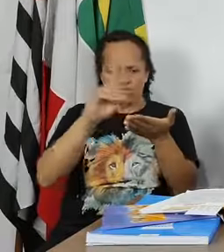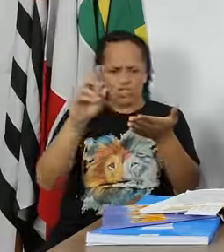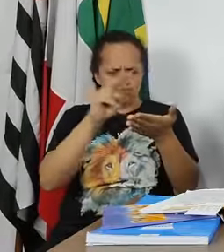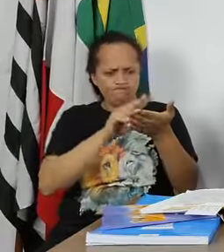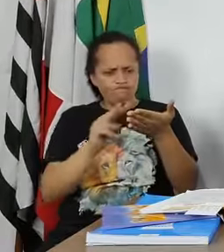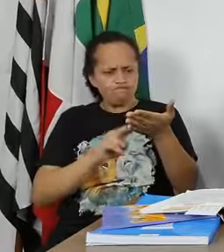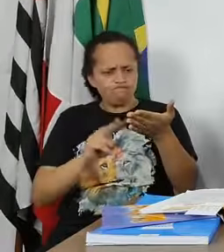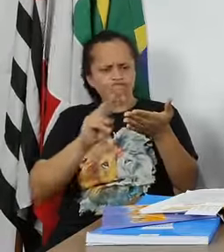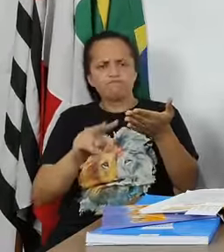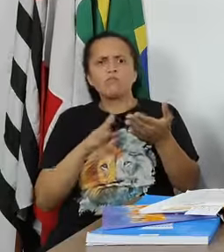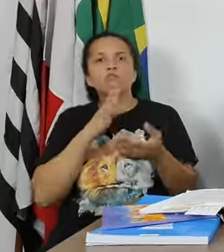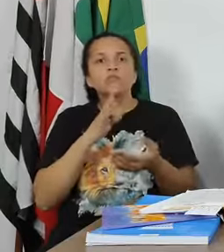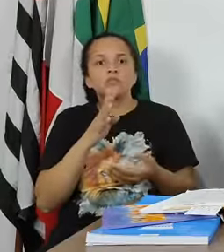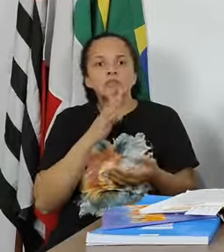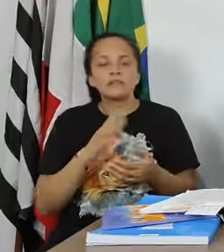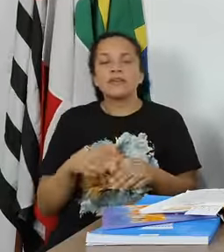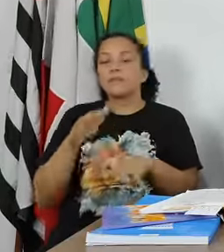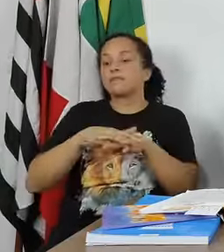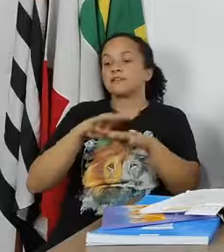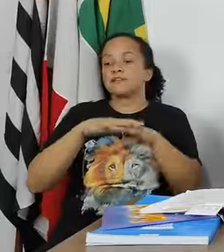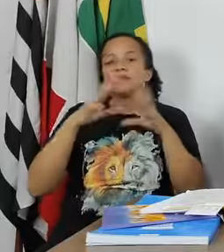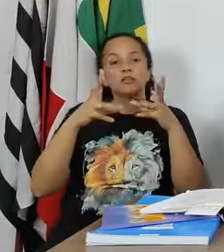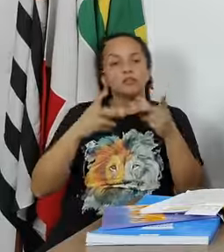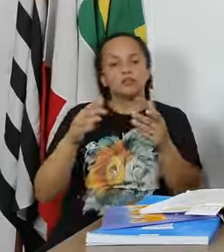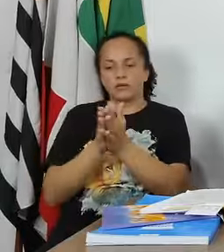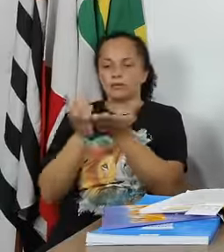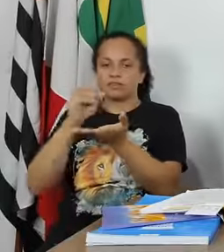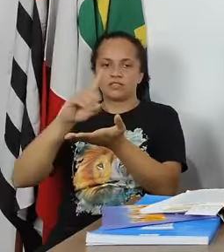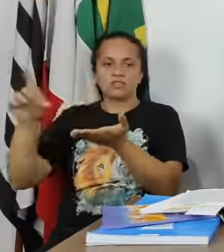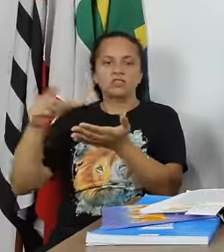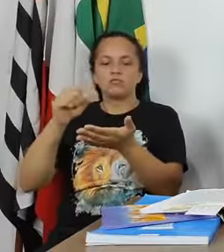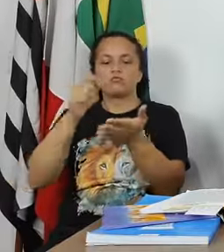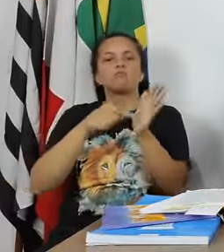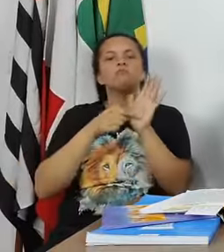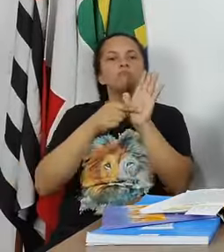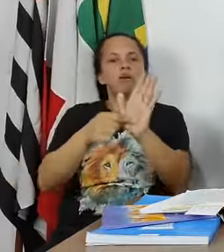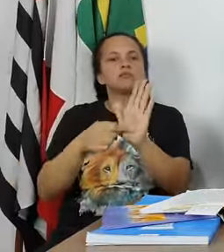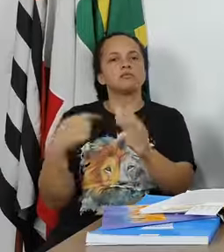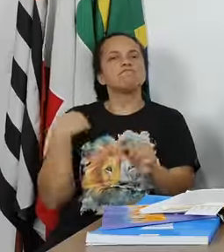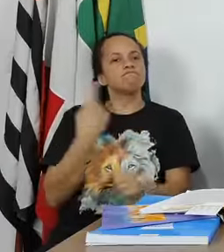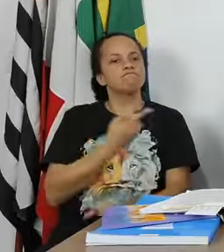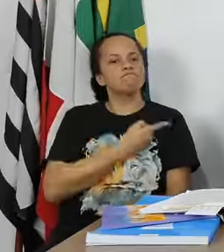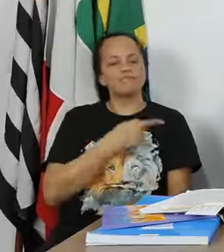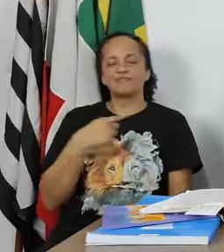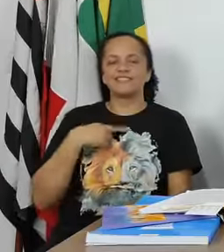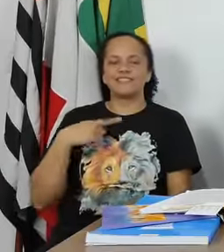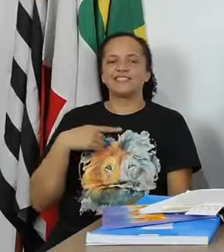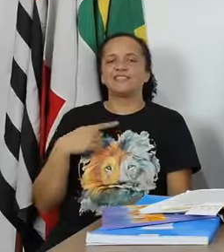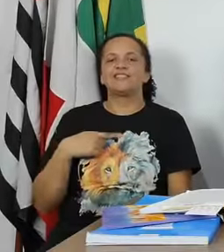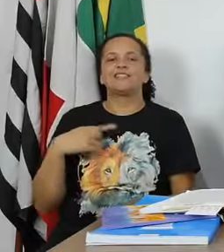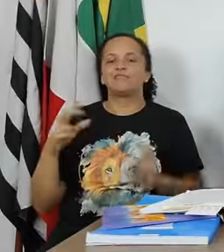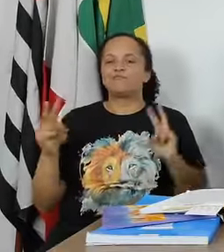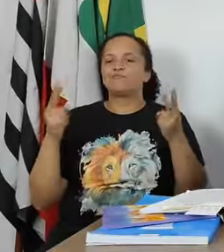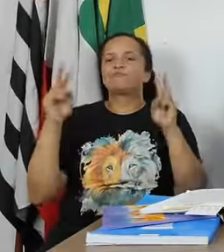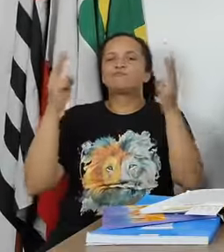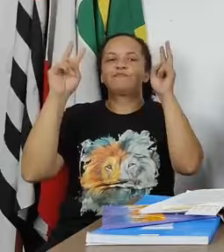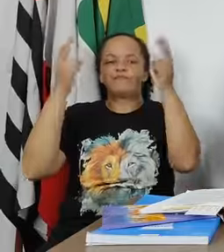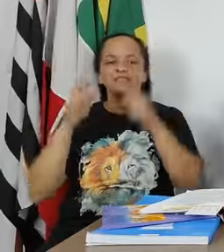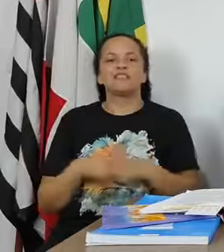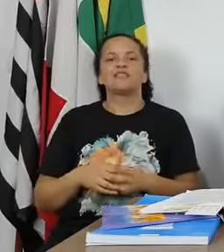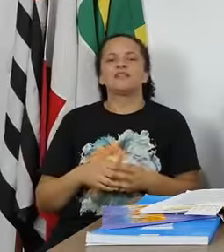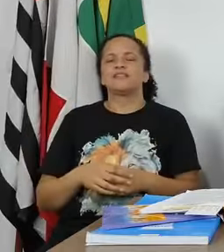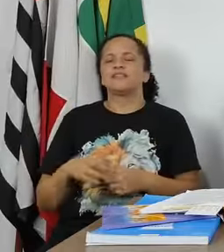noite, para que fazer segundo tudo quanto nele está escrito. Então, nós seremos bem-sucedidos, bem-aventurados. Não pode vir qualquer